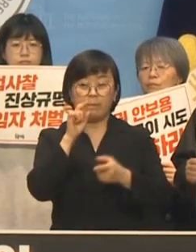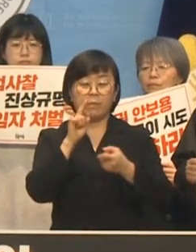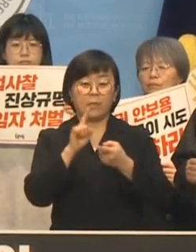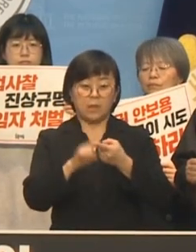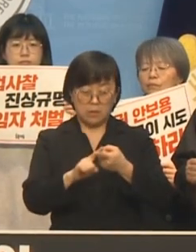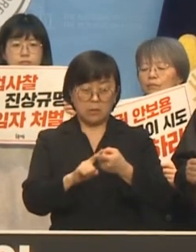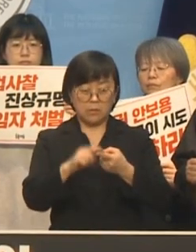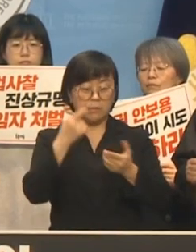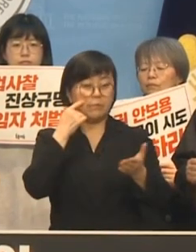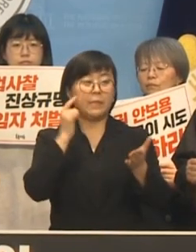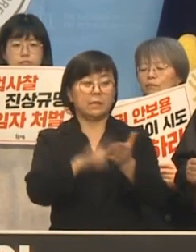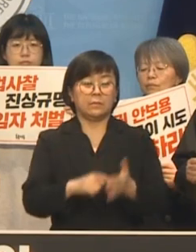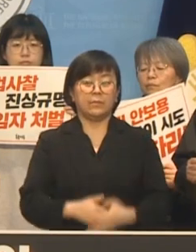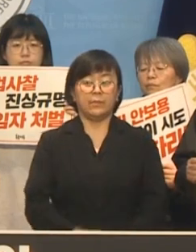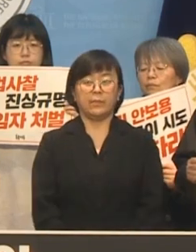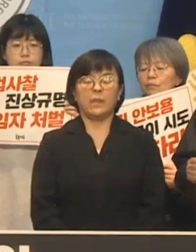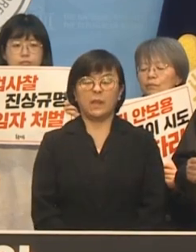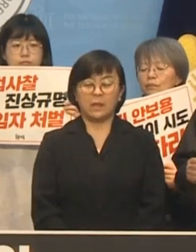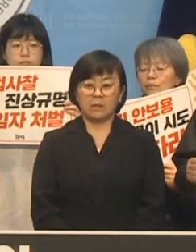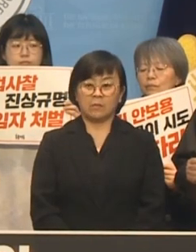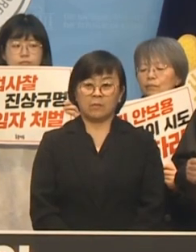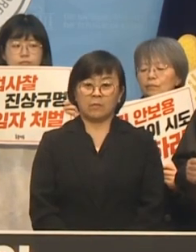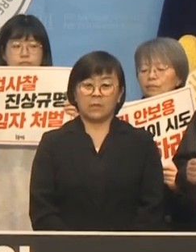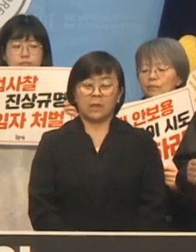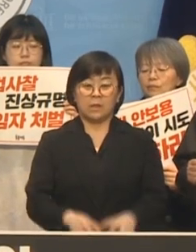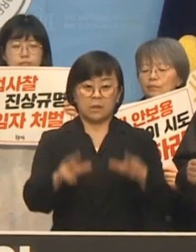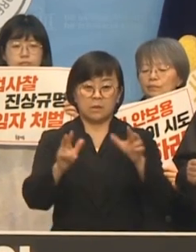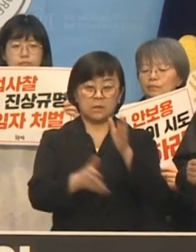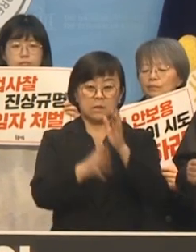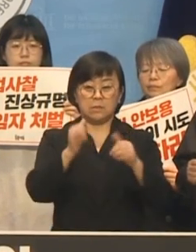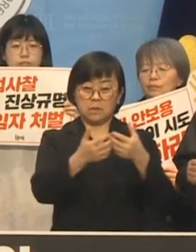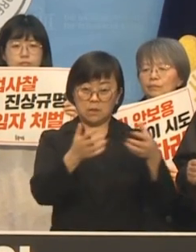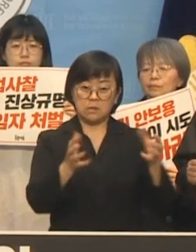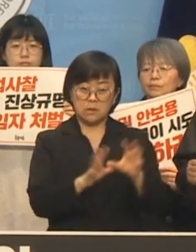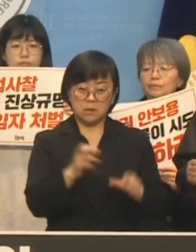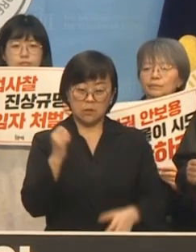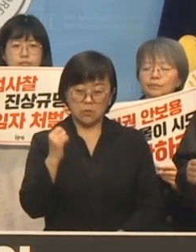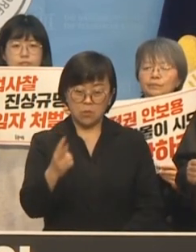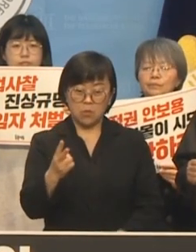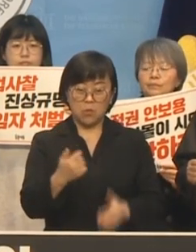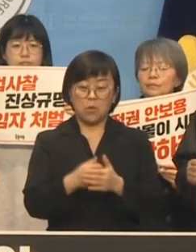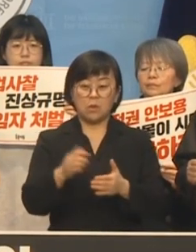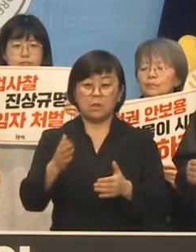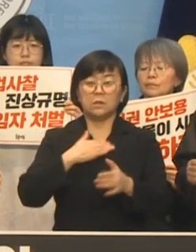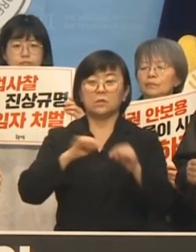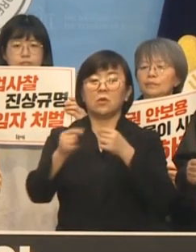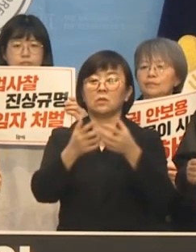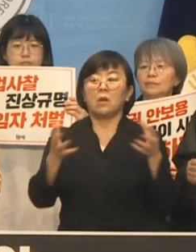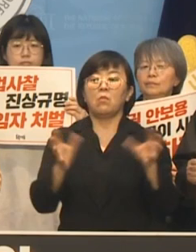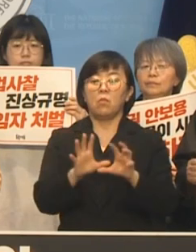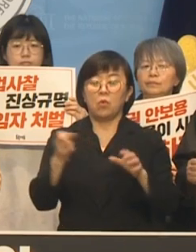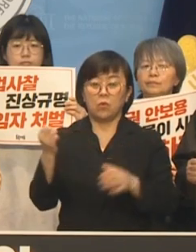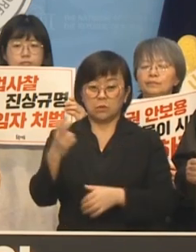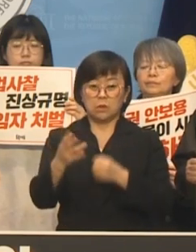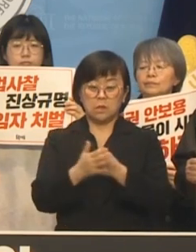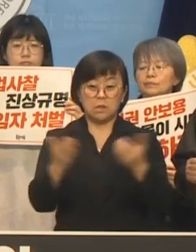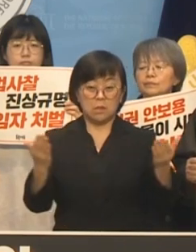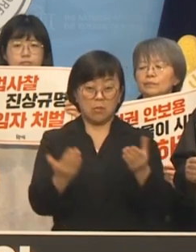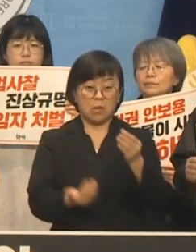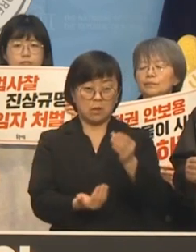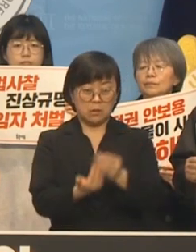우리는 밝혀냈습니다. 이것은 이제 시민단체뿐만이 아니라 제 정당 모두가 이